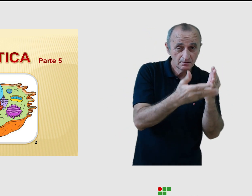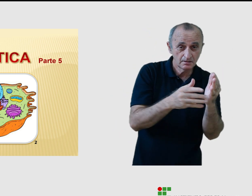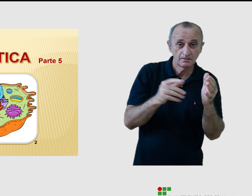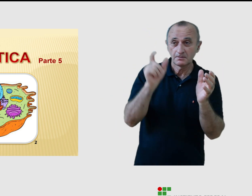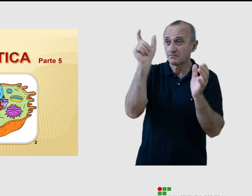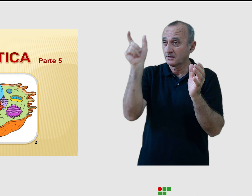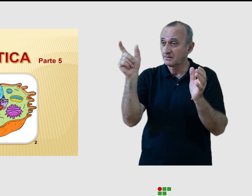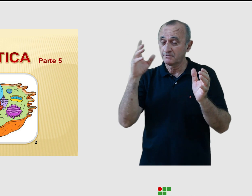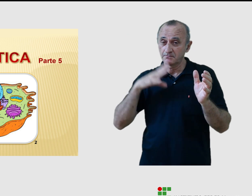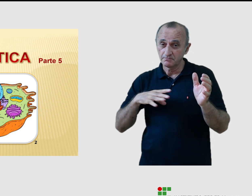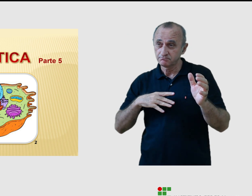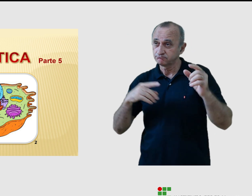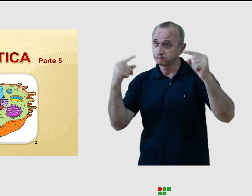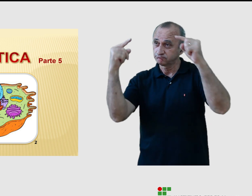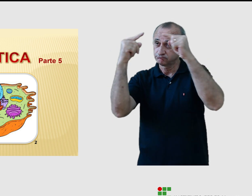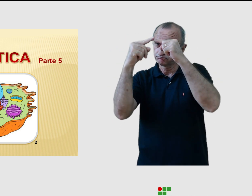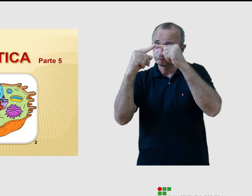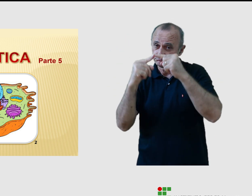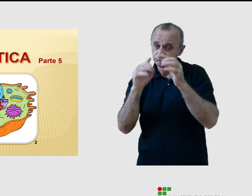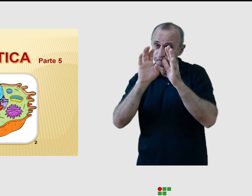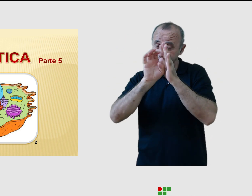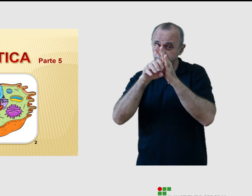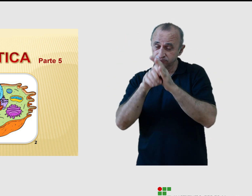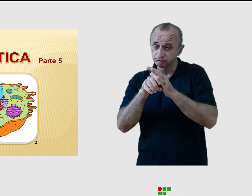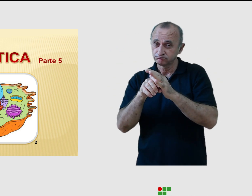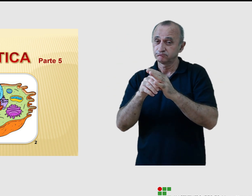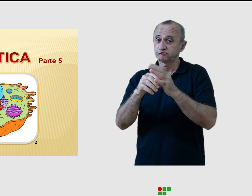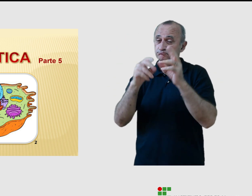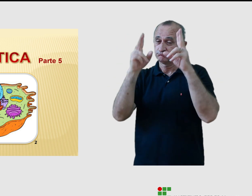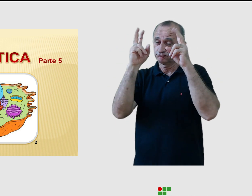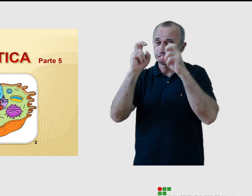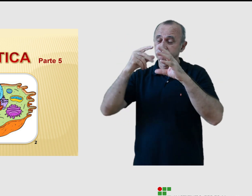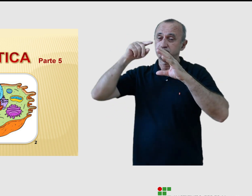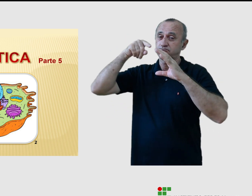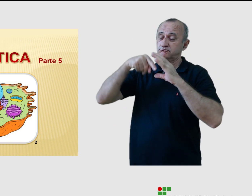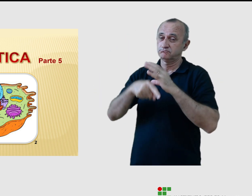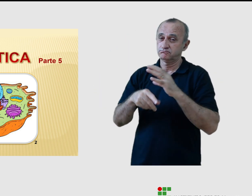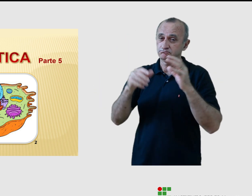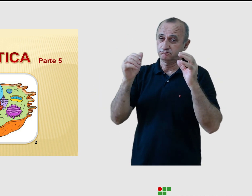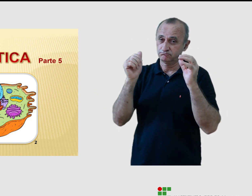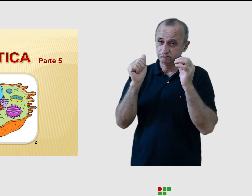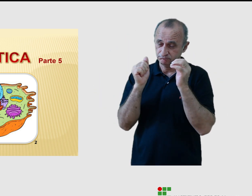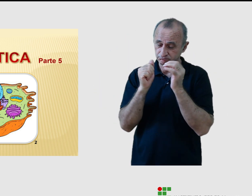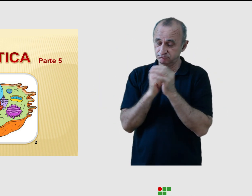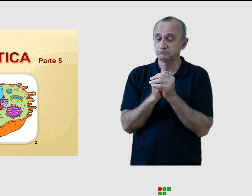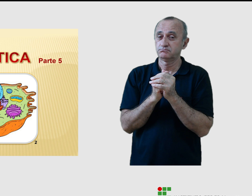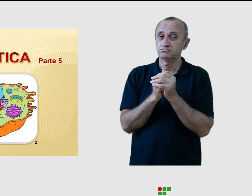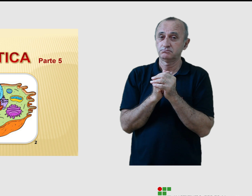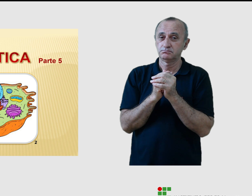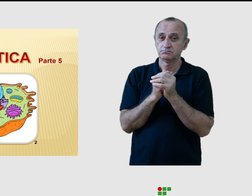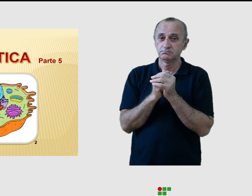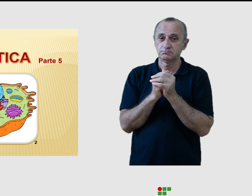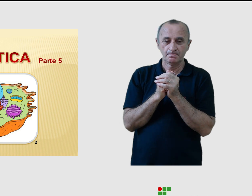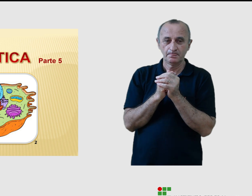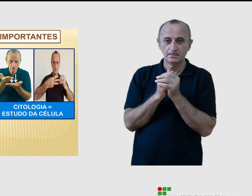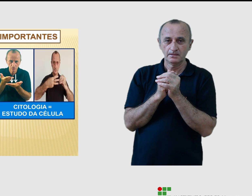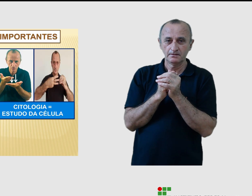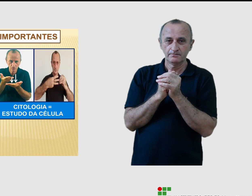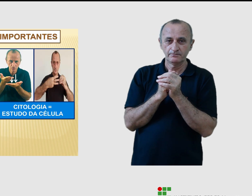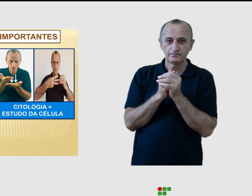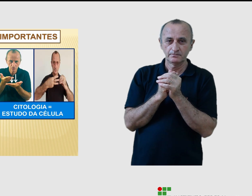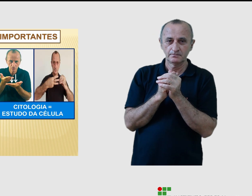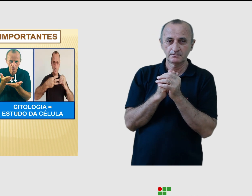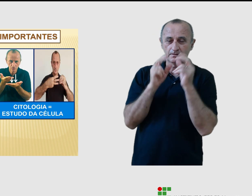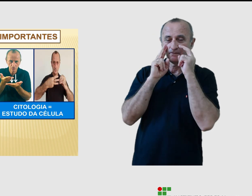Isso, o sinalário em libras. Palavra em português, o sinal, suas correspondências, os conceitos.